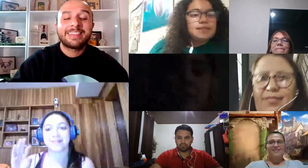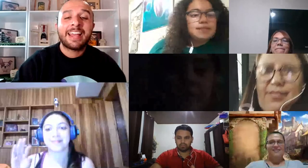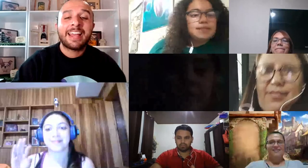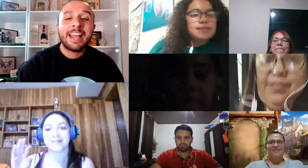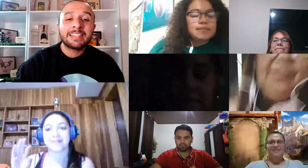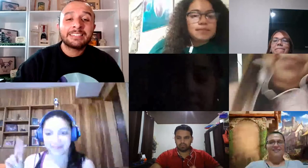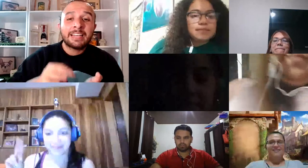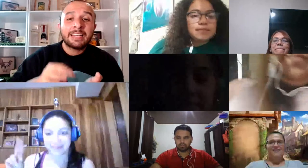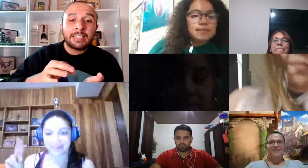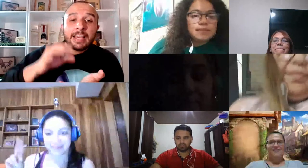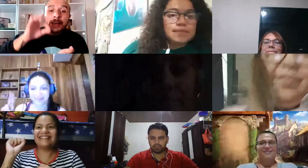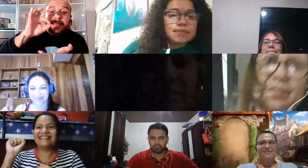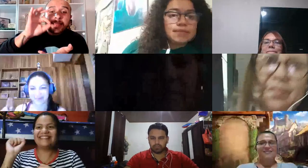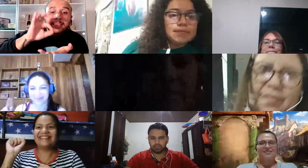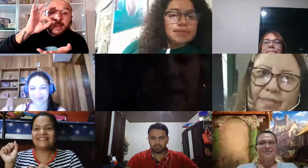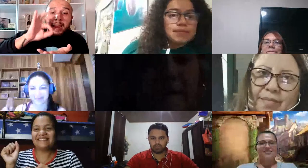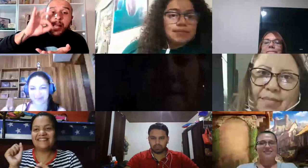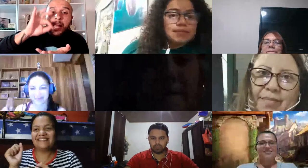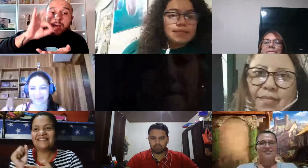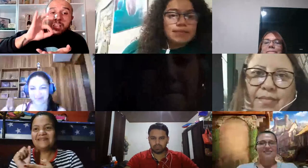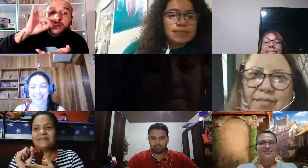Sí, es así. Sí.